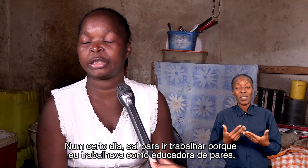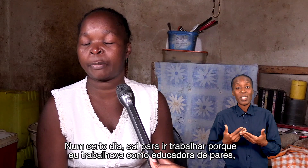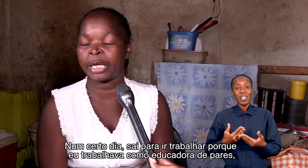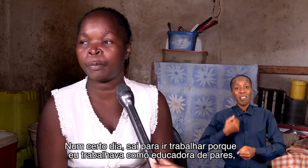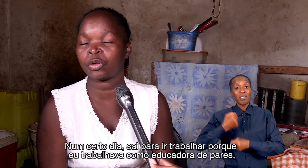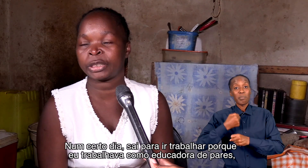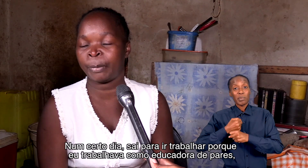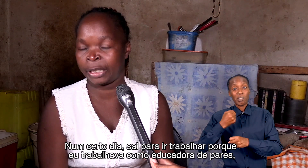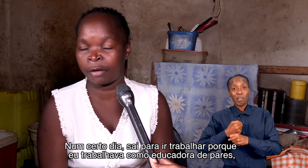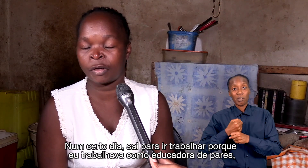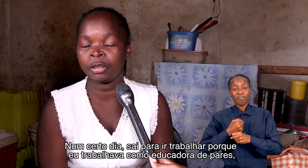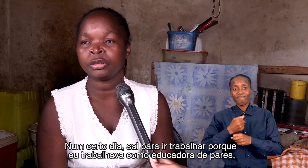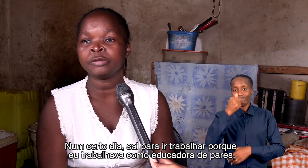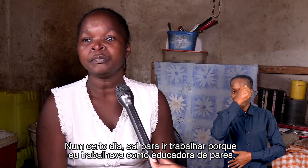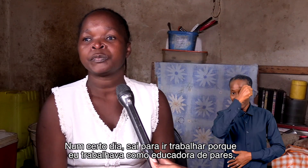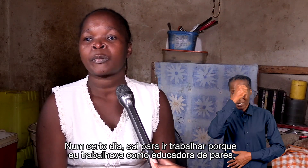ir trabalhar, porque eu